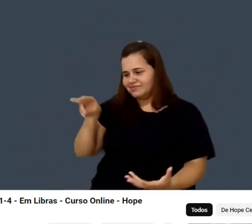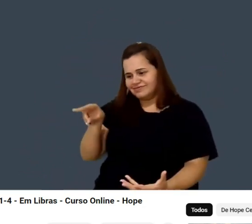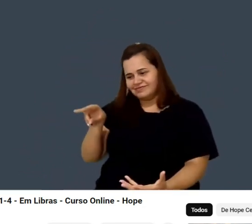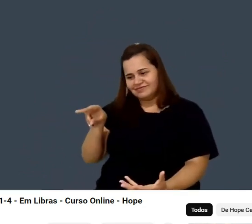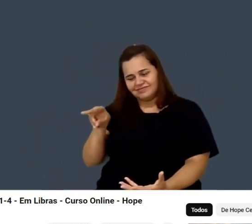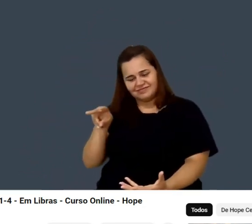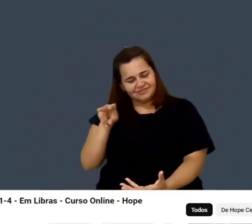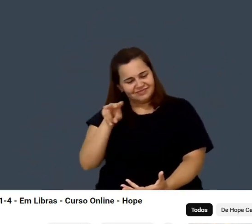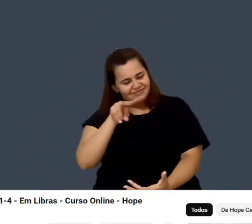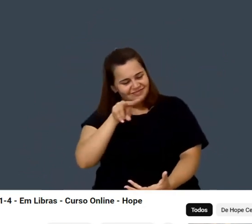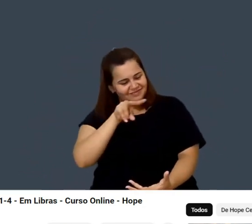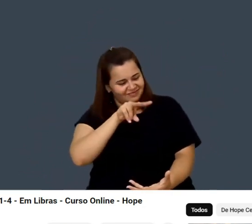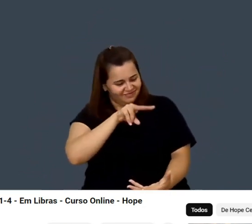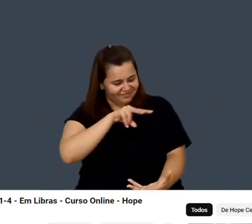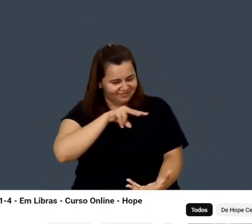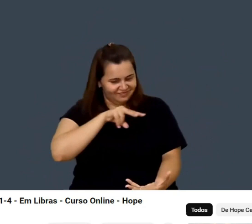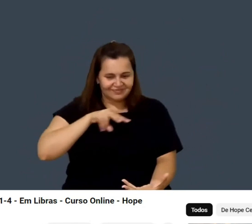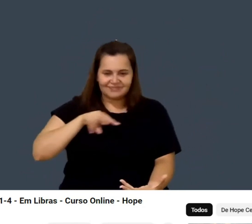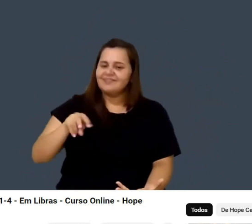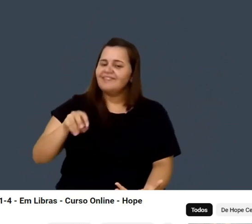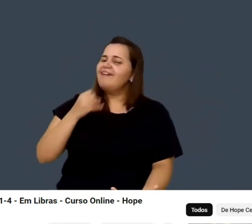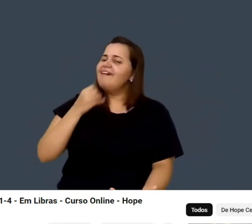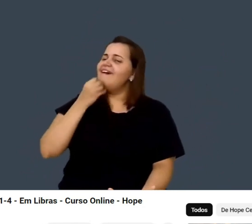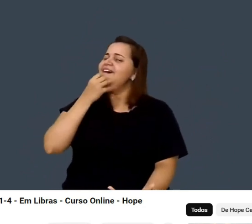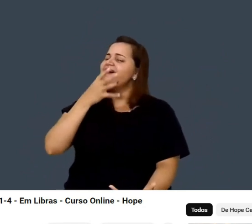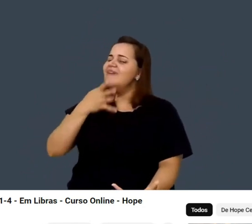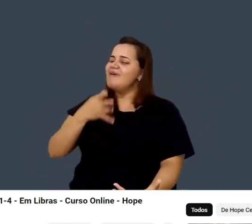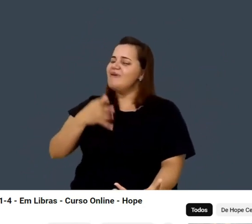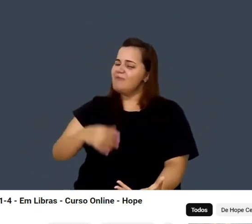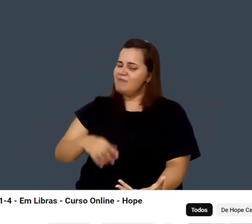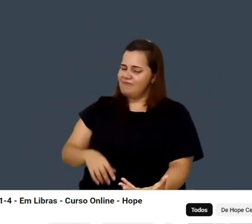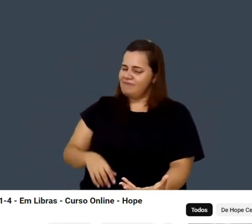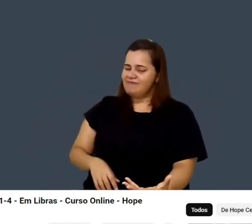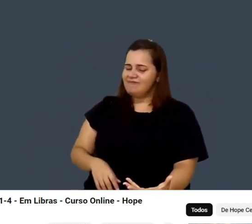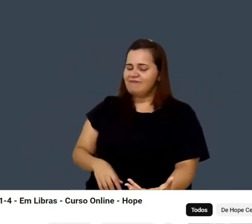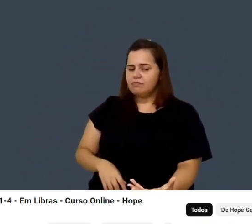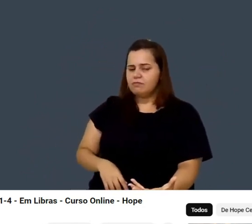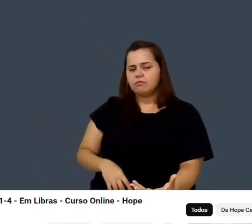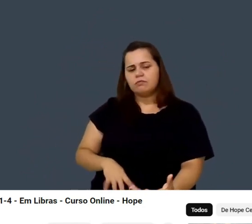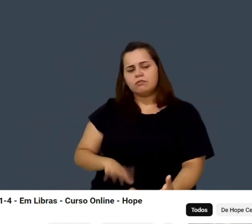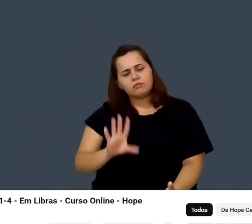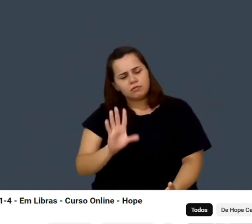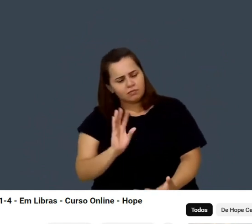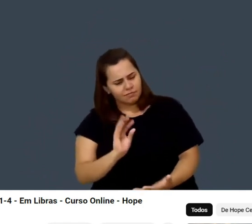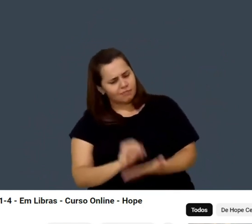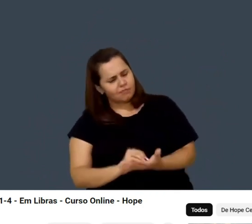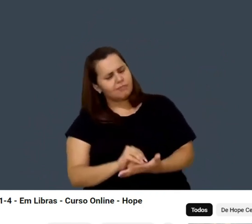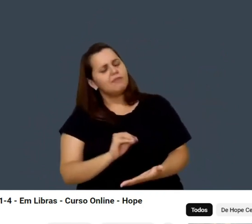noite e dia, o dia e noite. E ele viu que isso era bom.